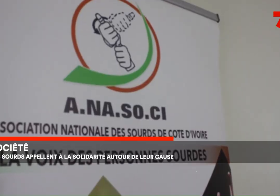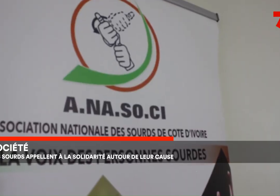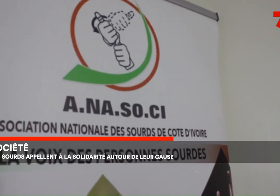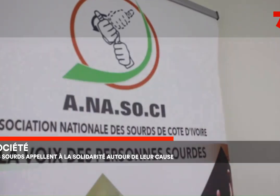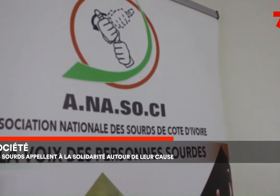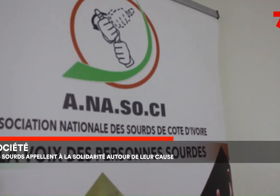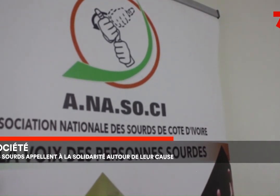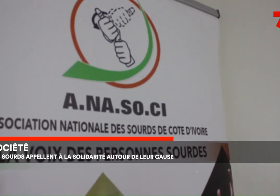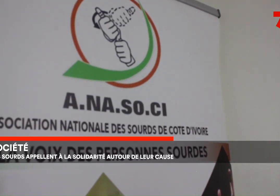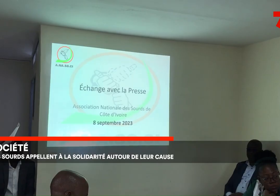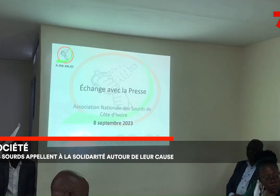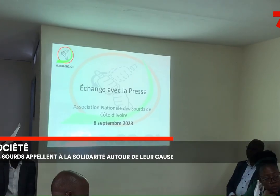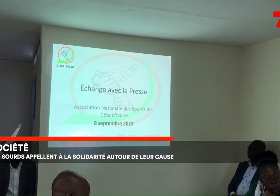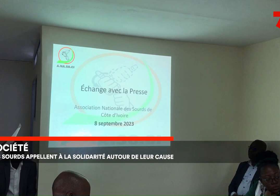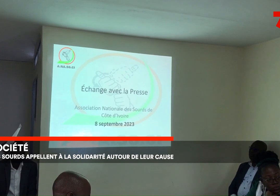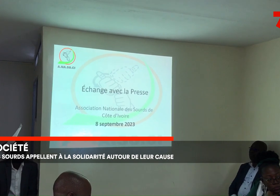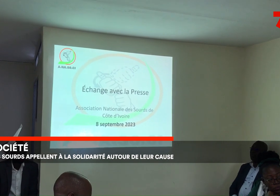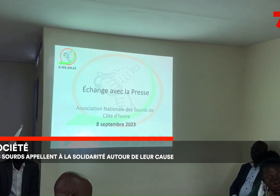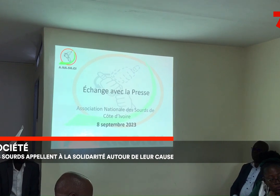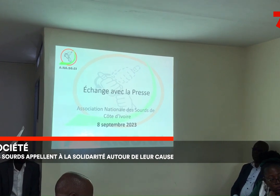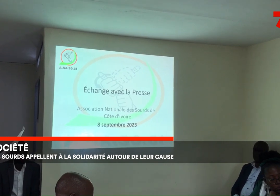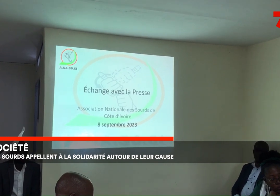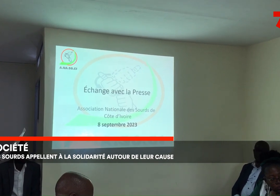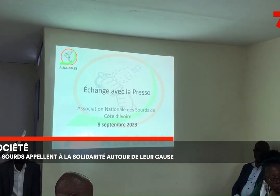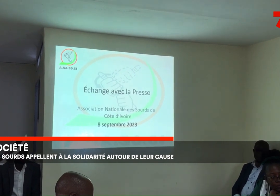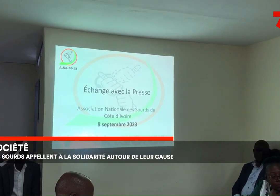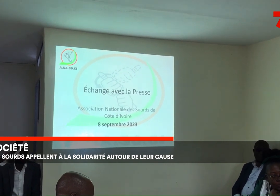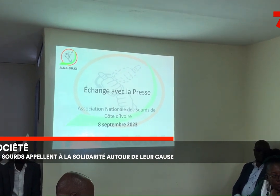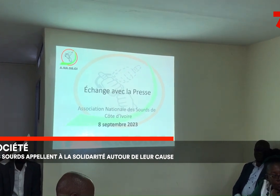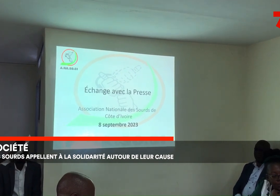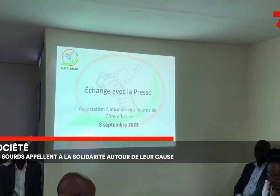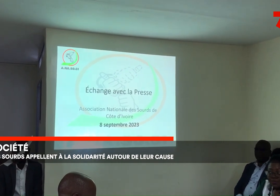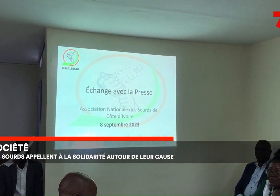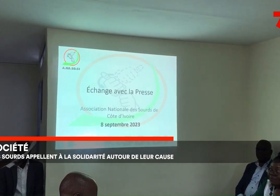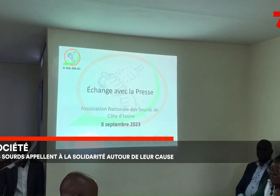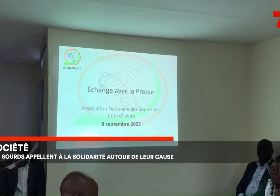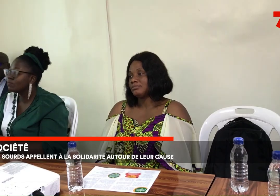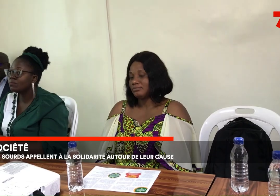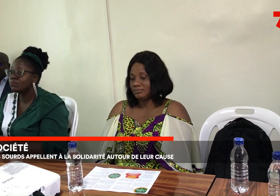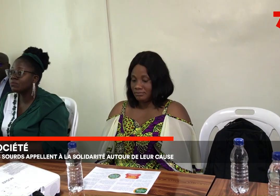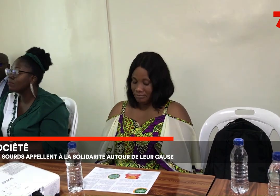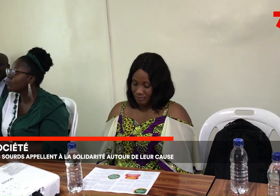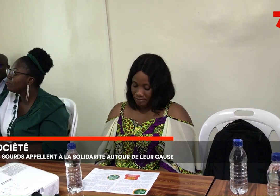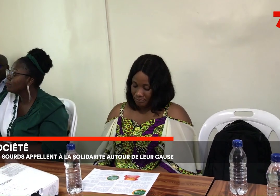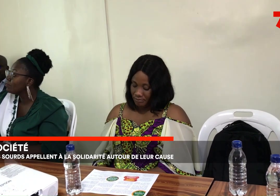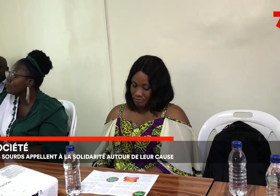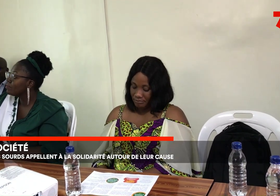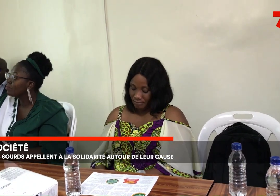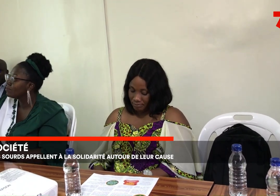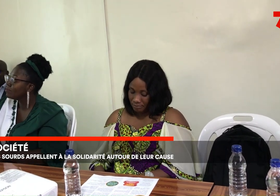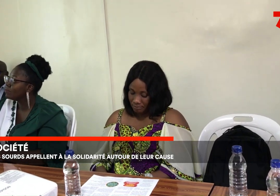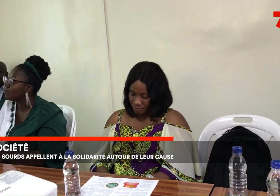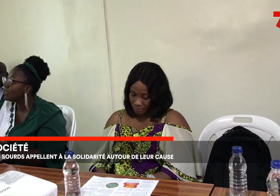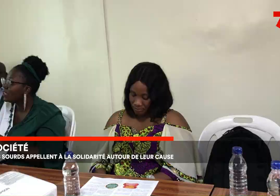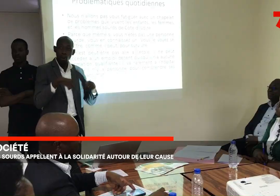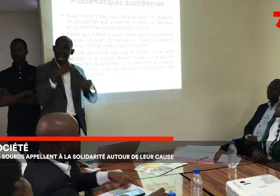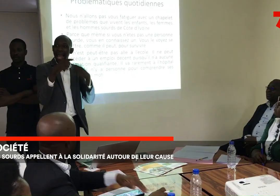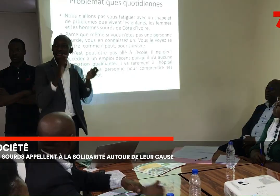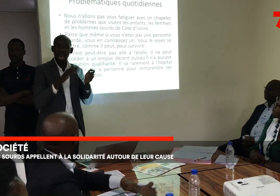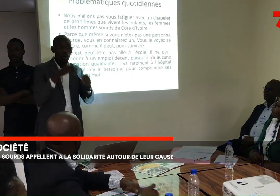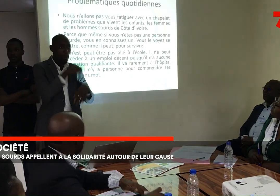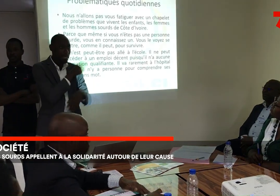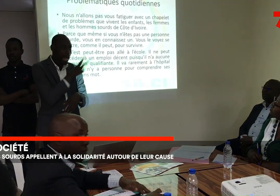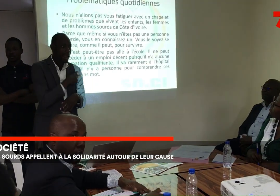Depuis sa création en 1991, l'ANAS aussi a toujours travaillé sans un siège fixe. Aujourd'hui,